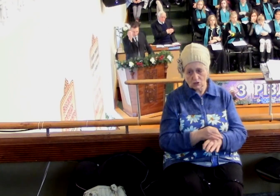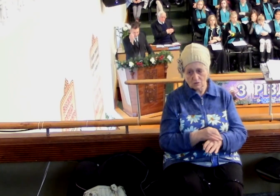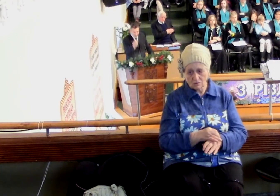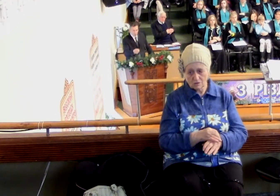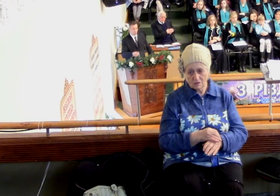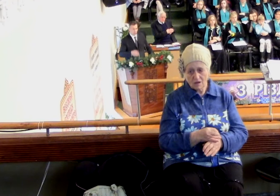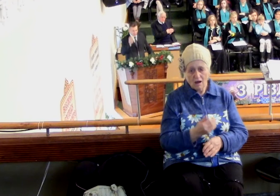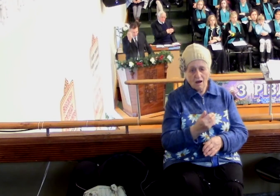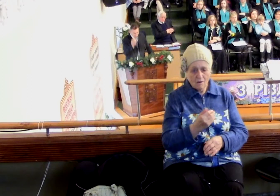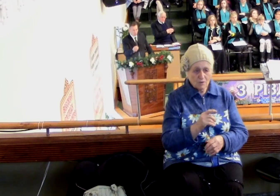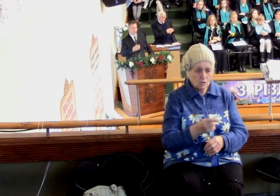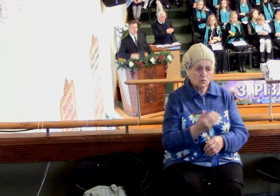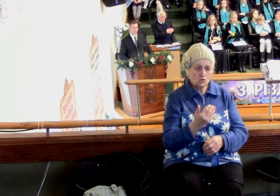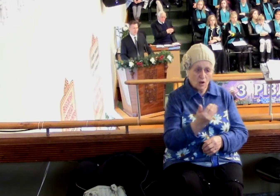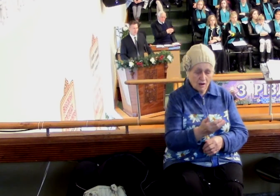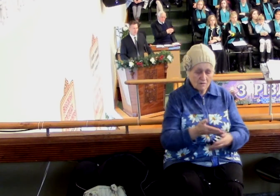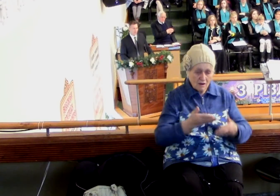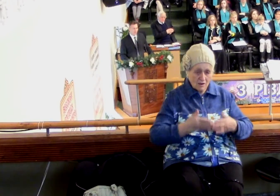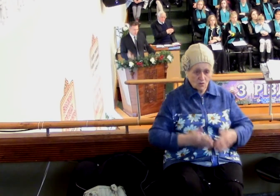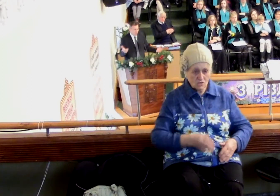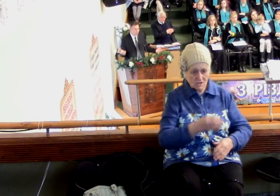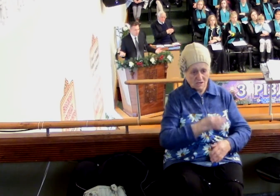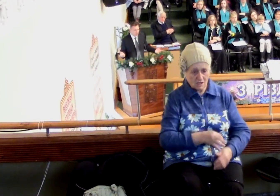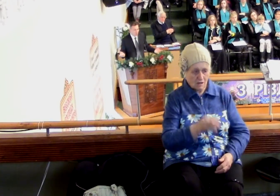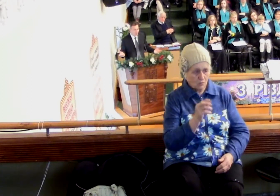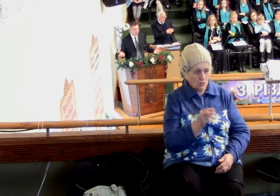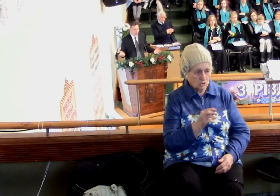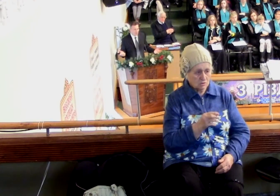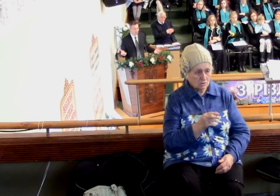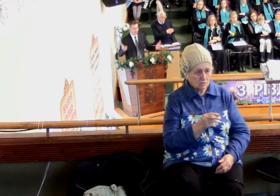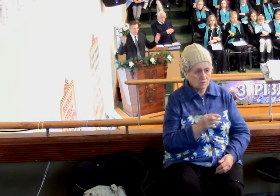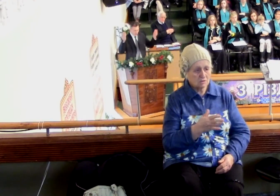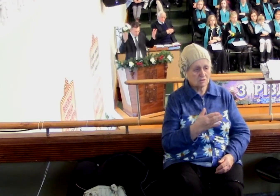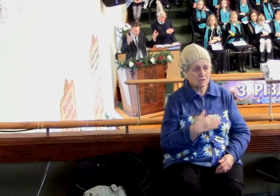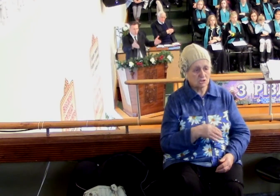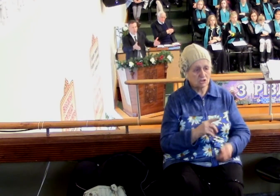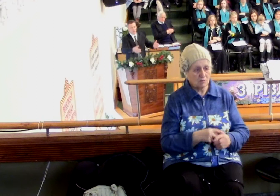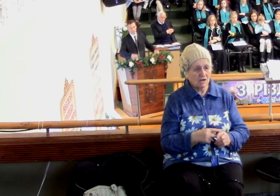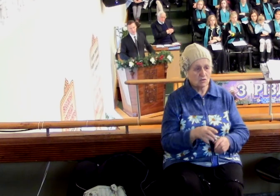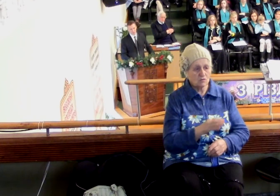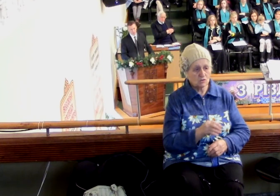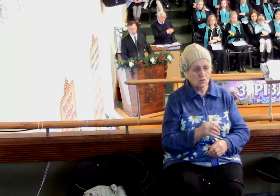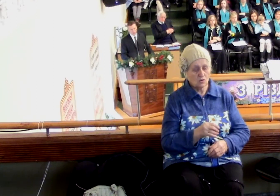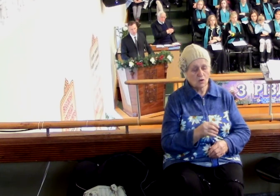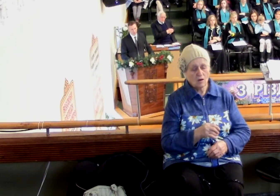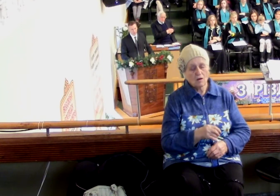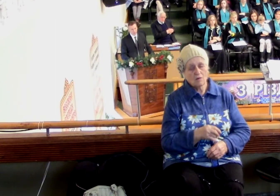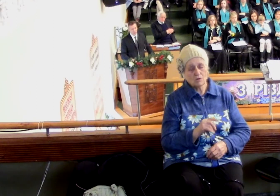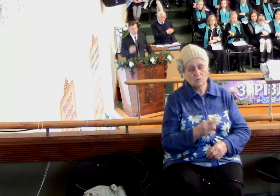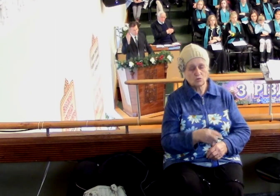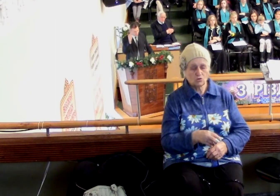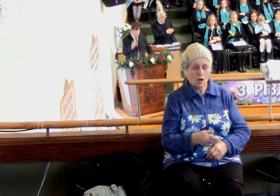нужно назвать Иисус. Господь спасает. Для чего это все? Потому что Господь вышел навстречу